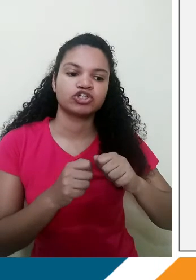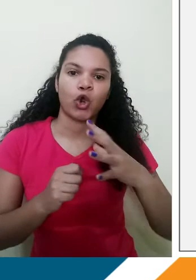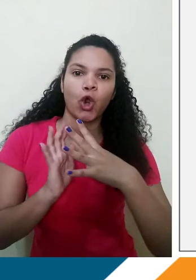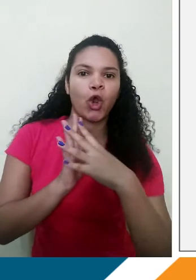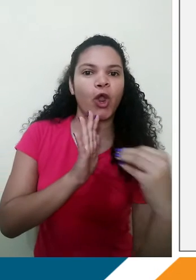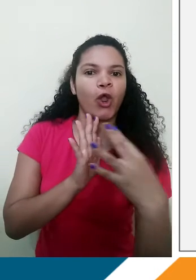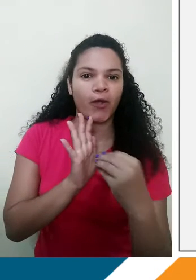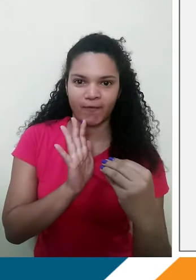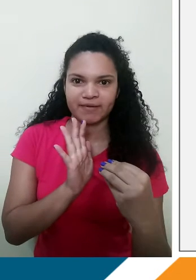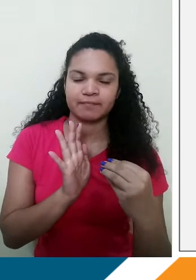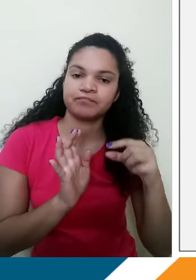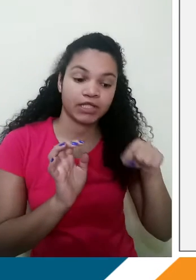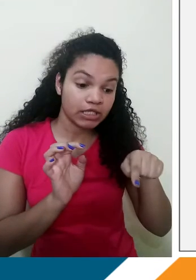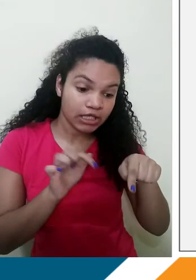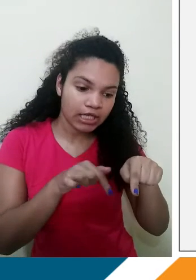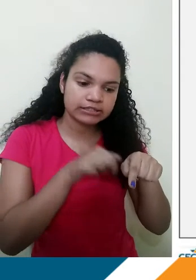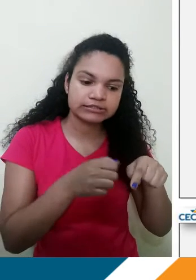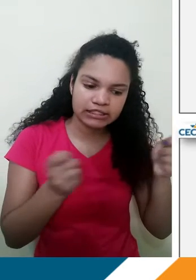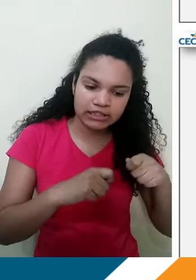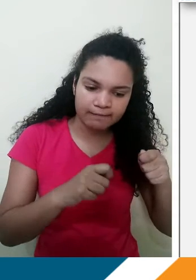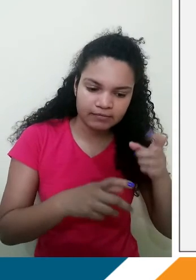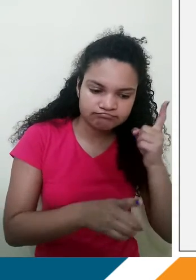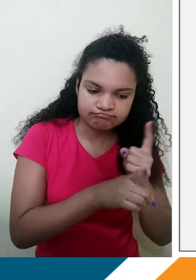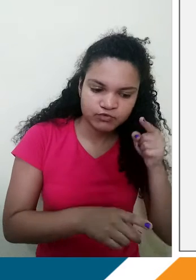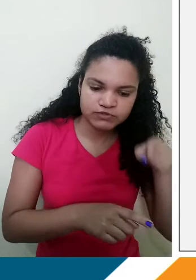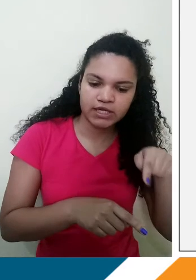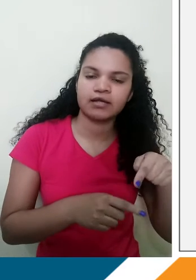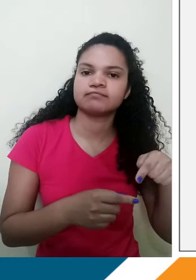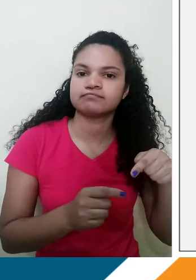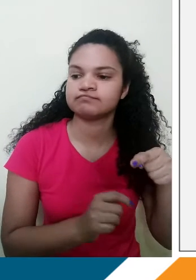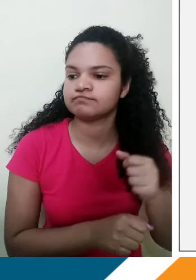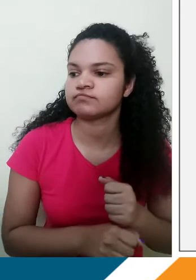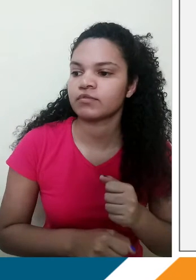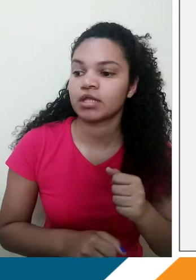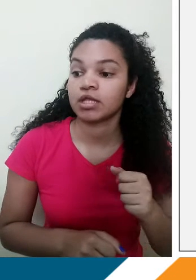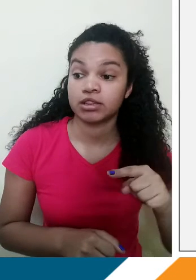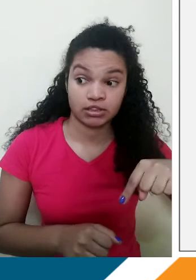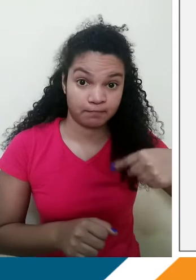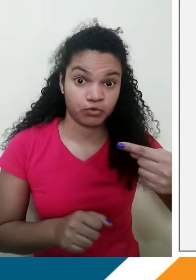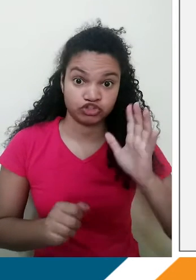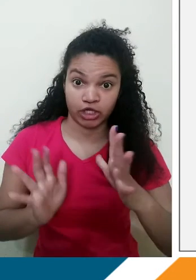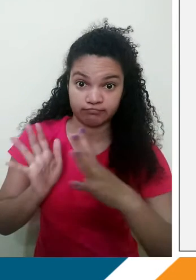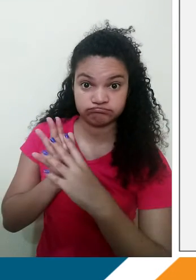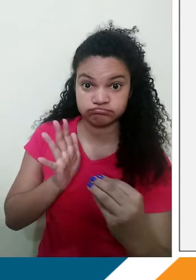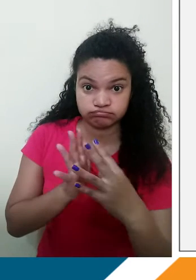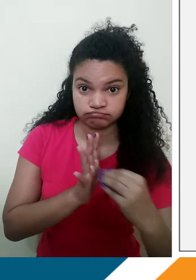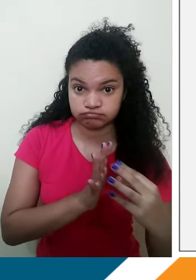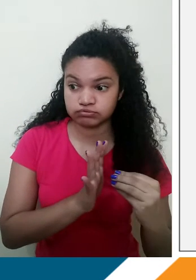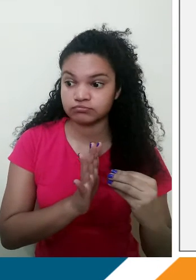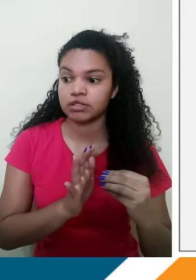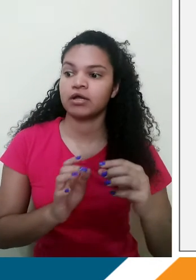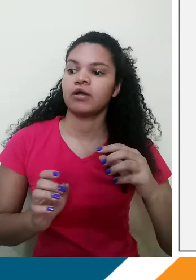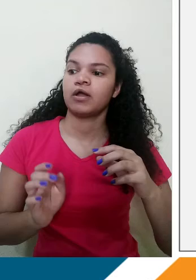amplificar. Depois que o material é amplificado, esse material passa por uma eletroforese, que consiste